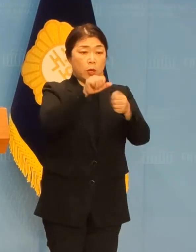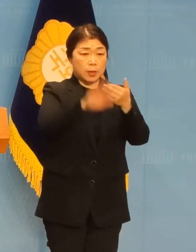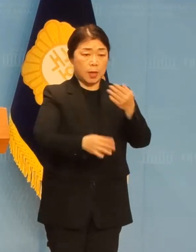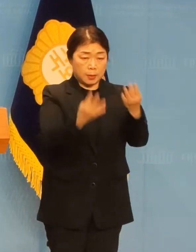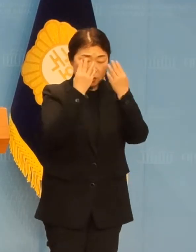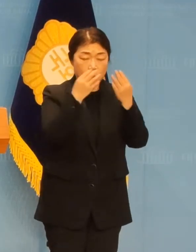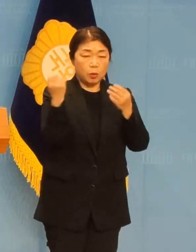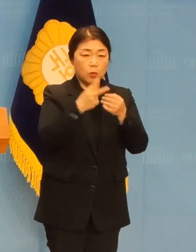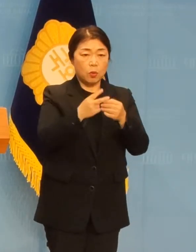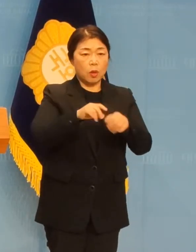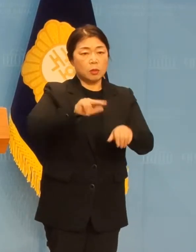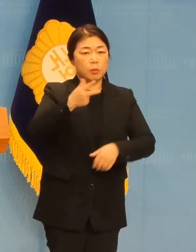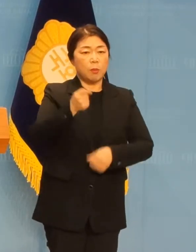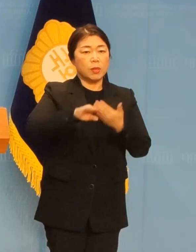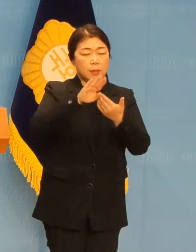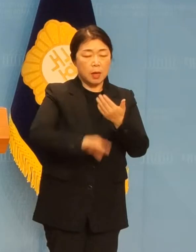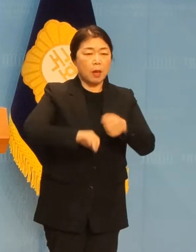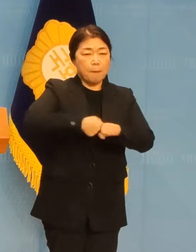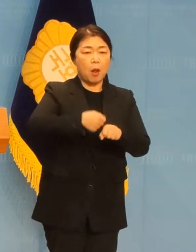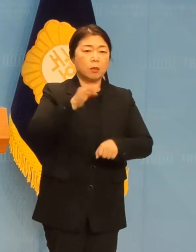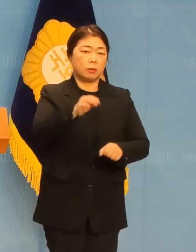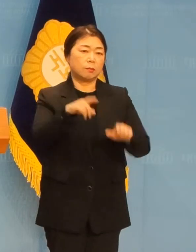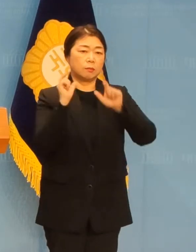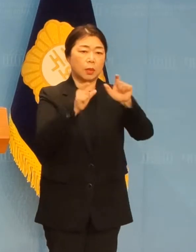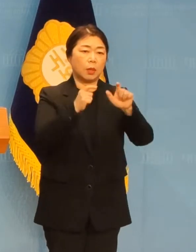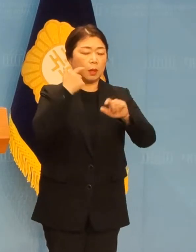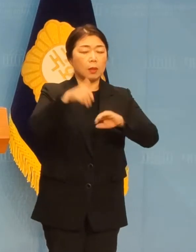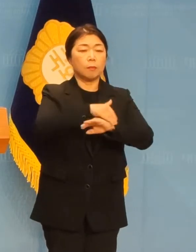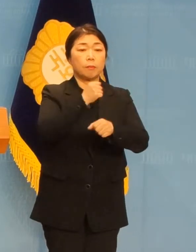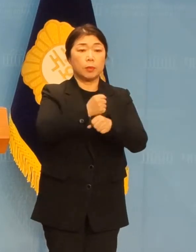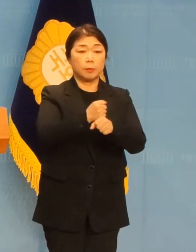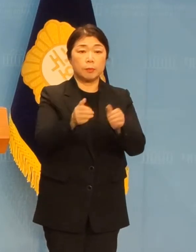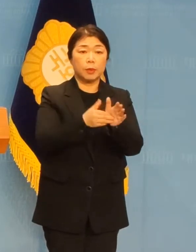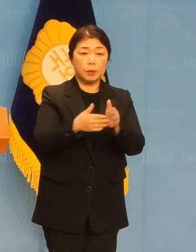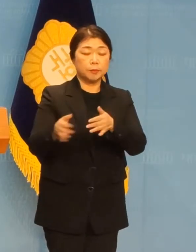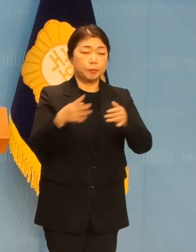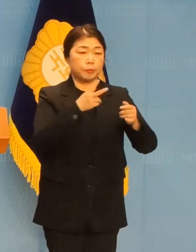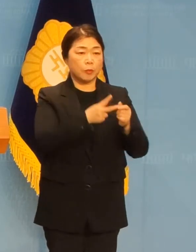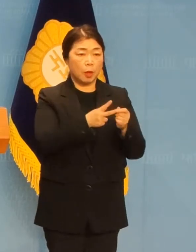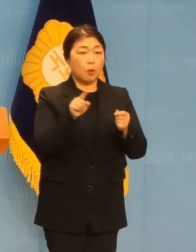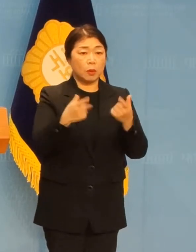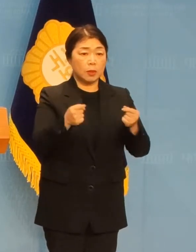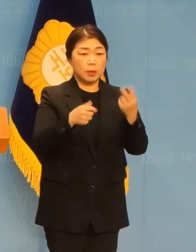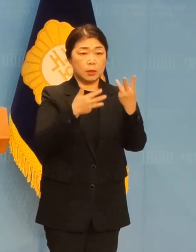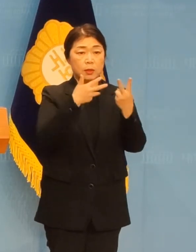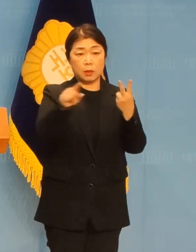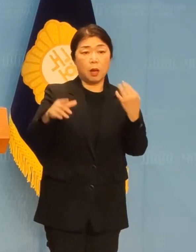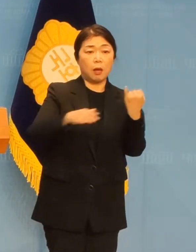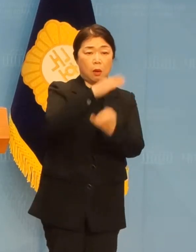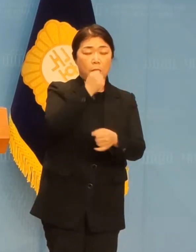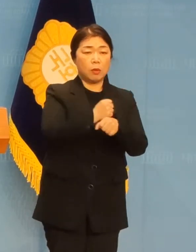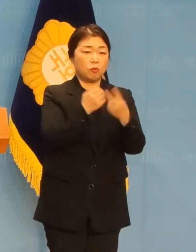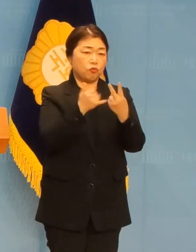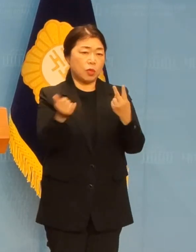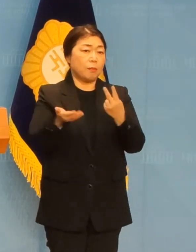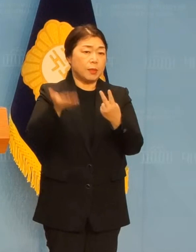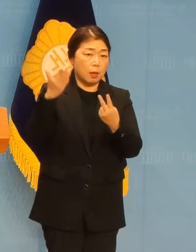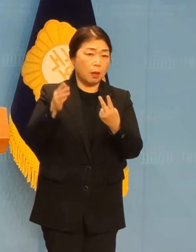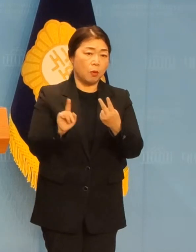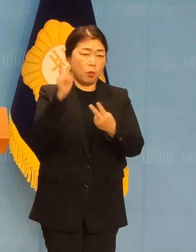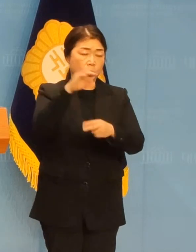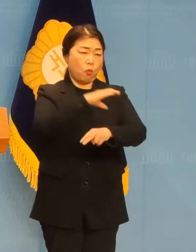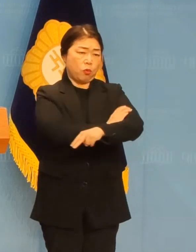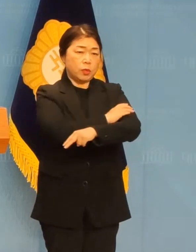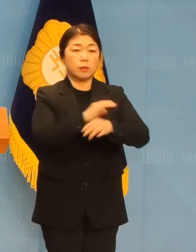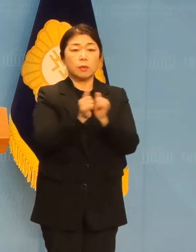징역 또는 700만 원 이하의 벌금형에 처하도록 했습니다. 둘째, 이러한 2차 가해를 2명 이상의